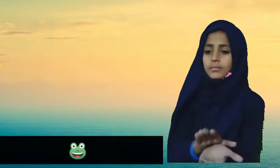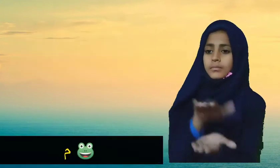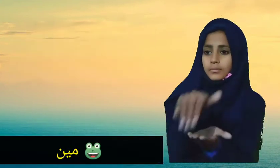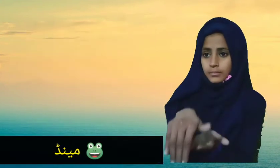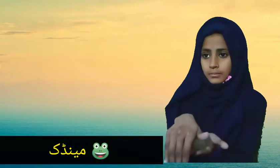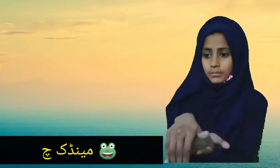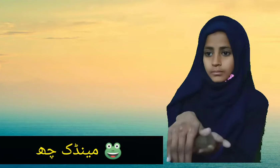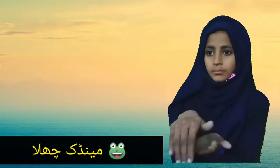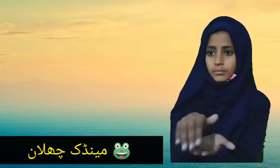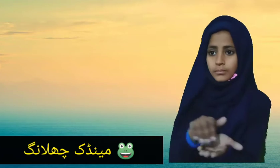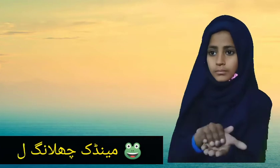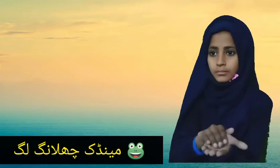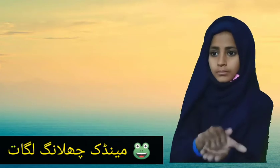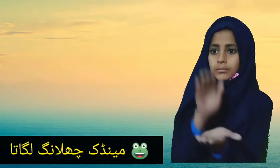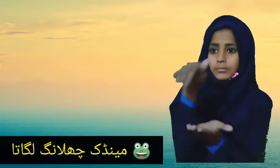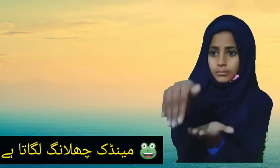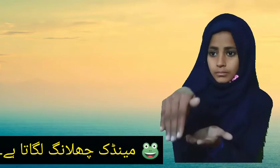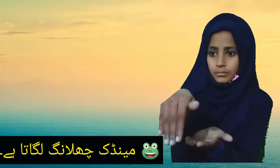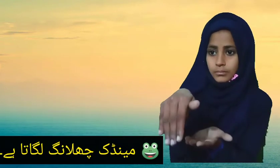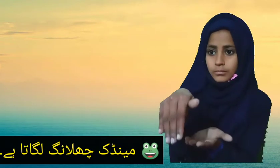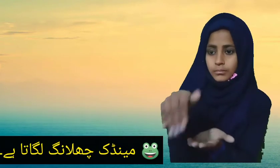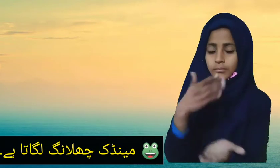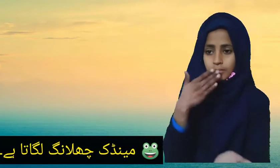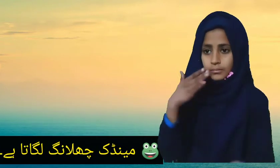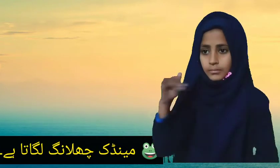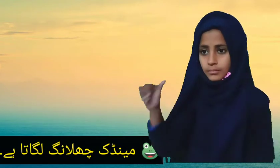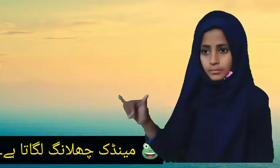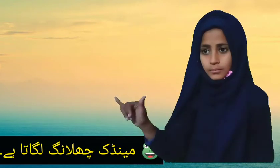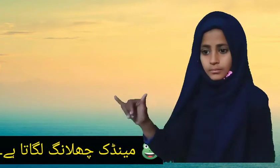Mandok. छलांग लगाता है।